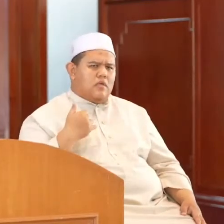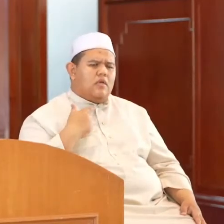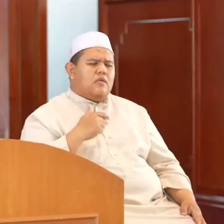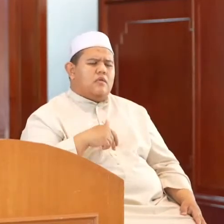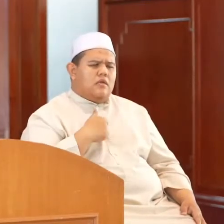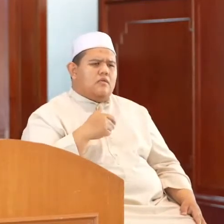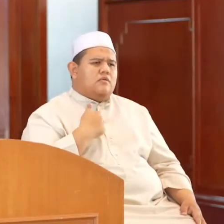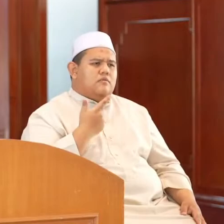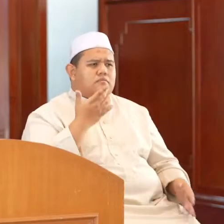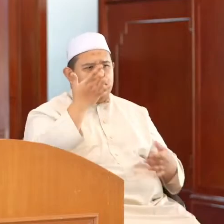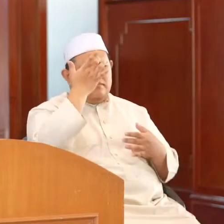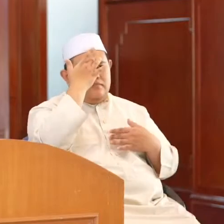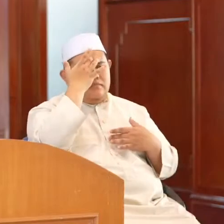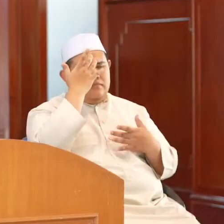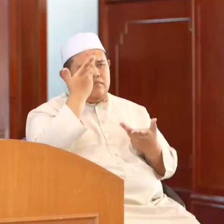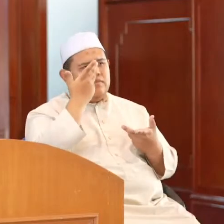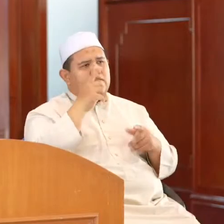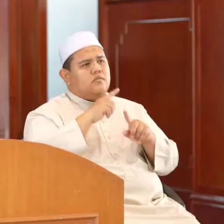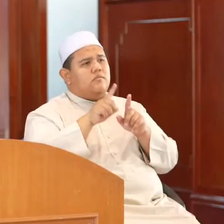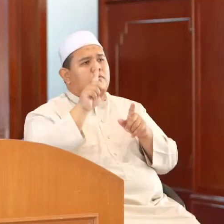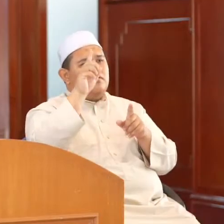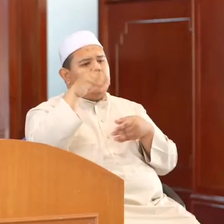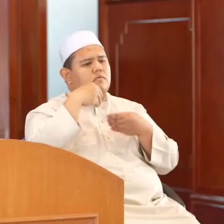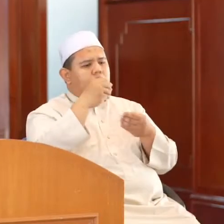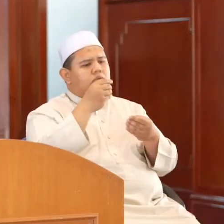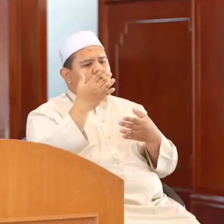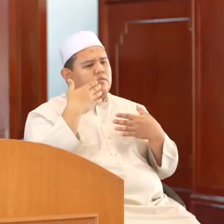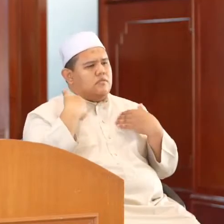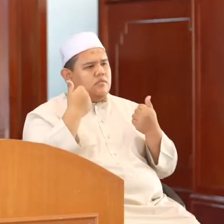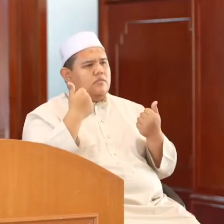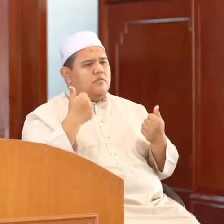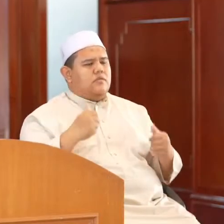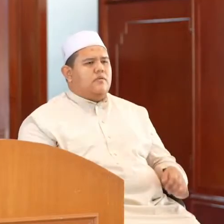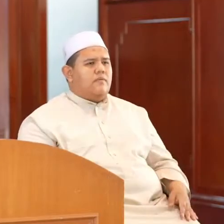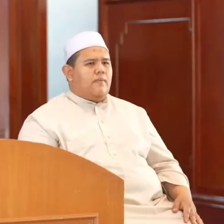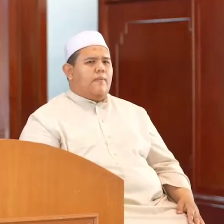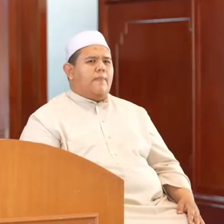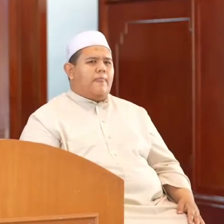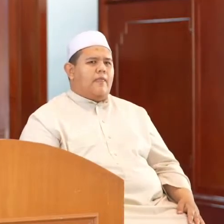ada manusia. Ni Allah bagi sihat, jadi kita tak kisah, tak apalah.